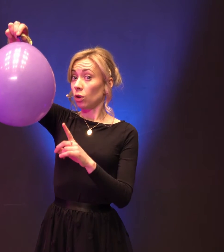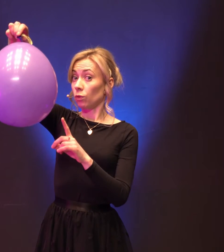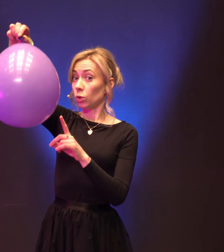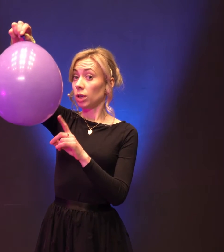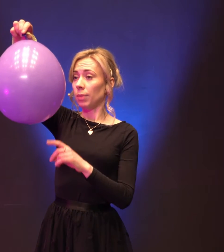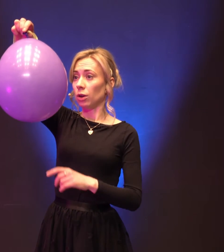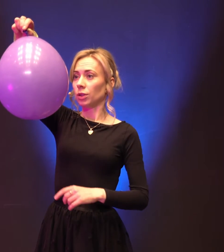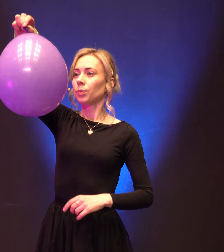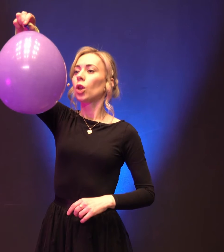w ruch balon.